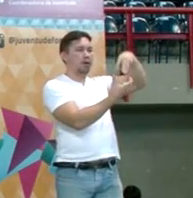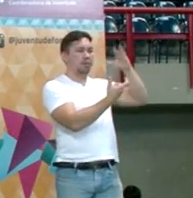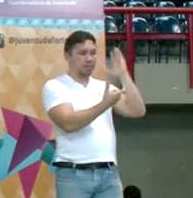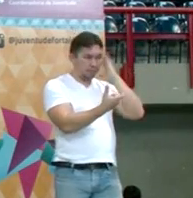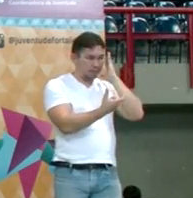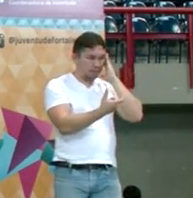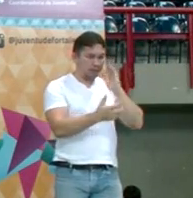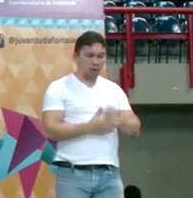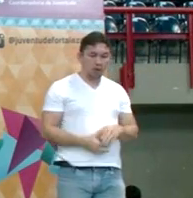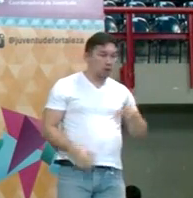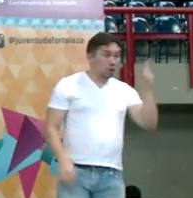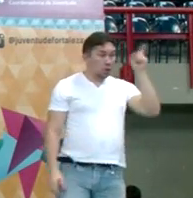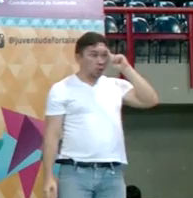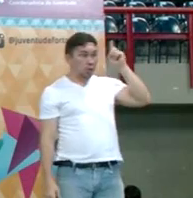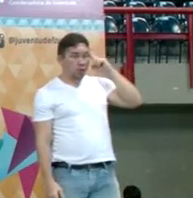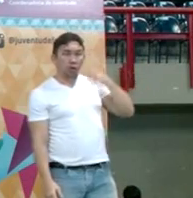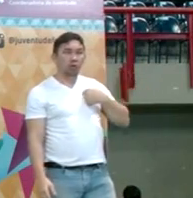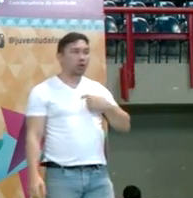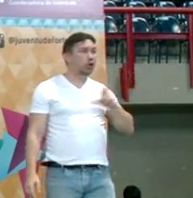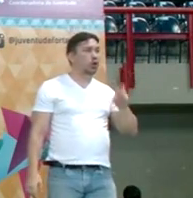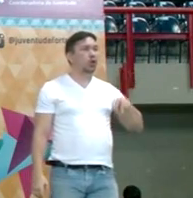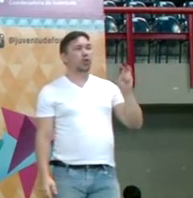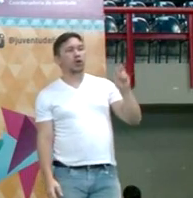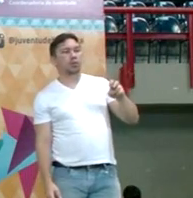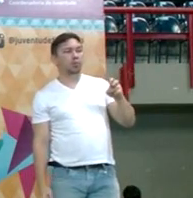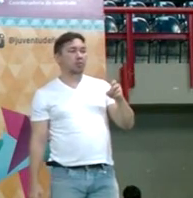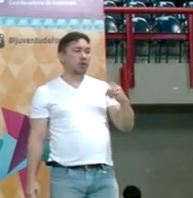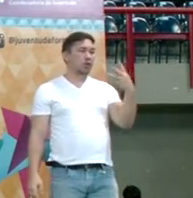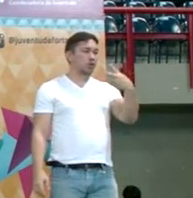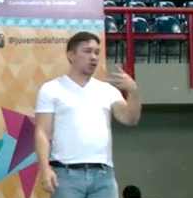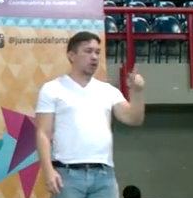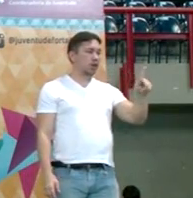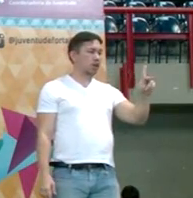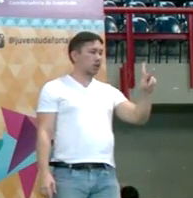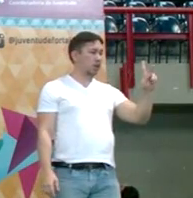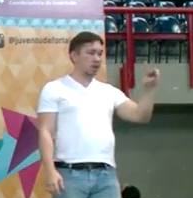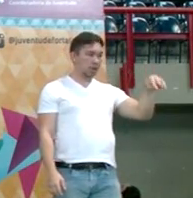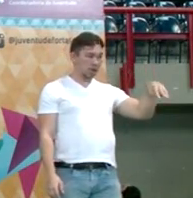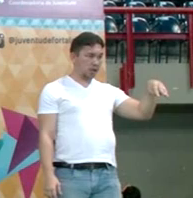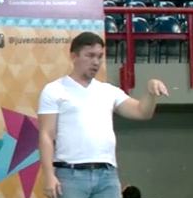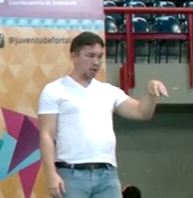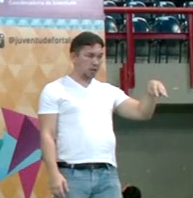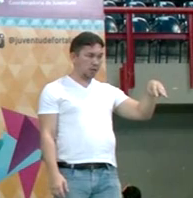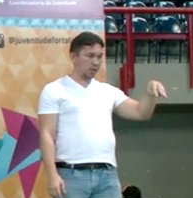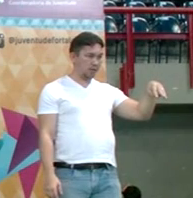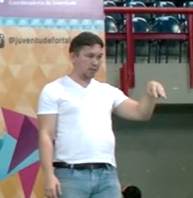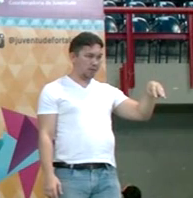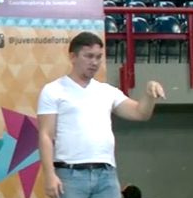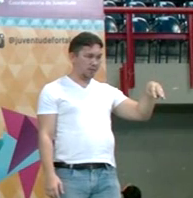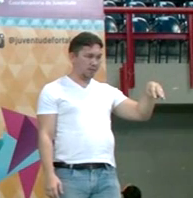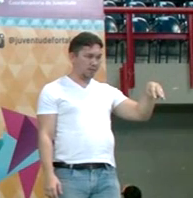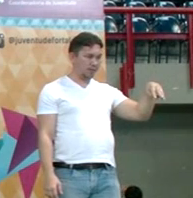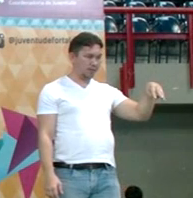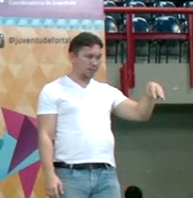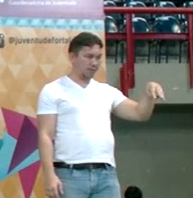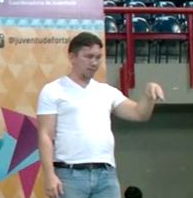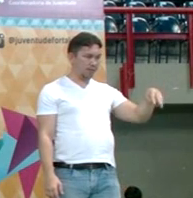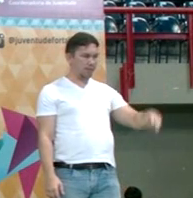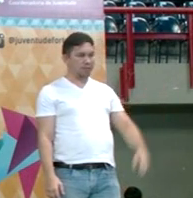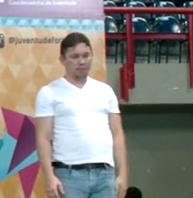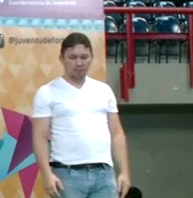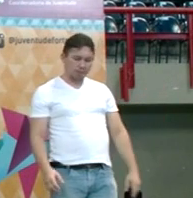dia caminho 3 quilômetros, mesmo que seja plural, eu escrevo